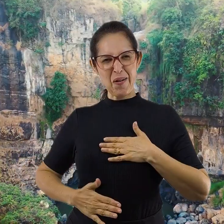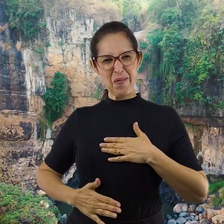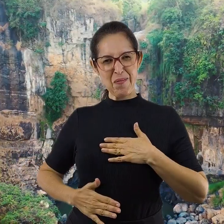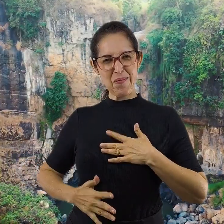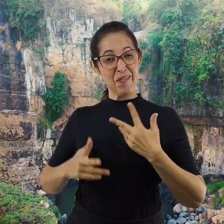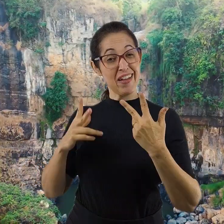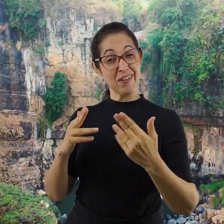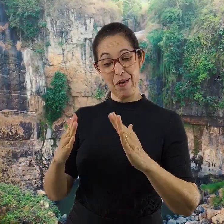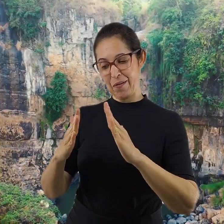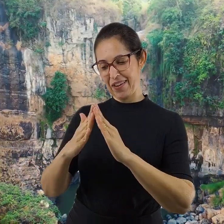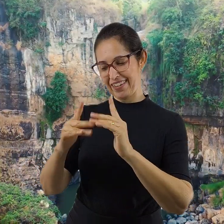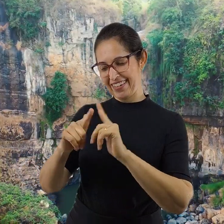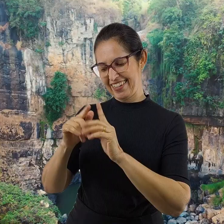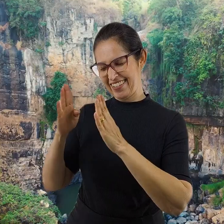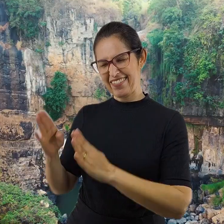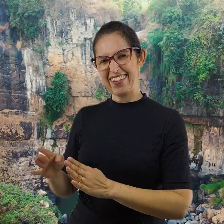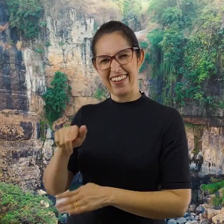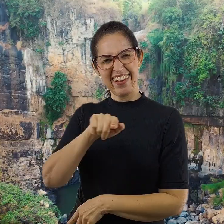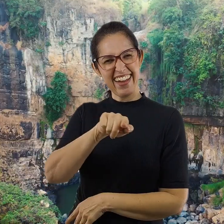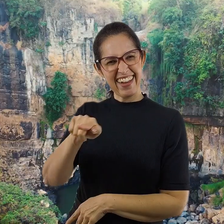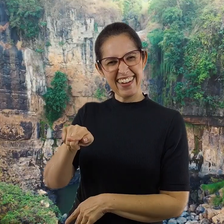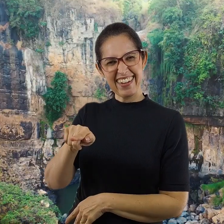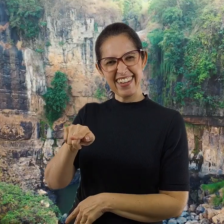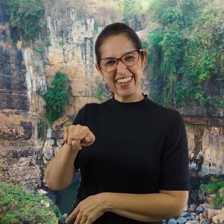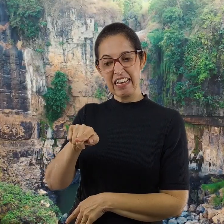Nada que pertença ao corpo vai ficar.